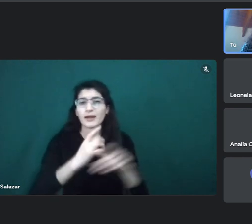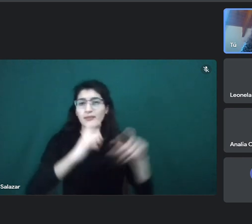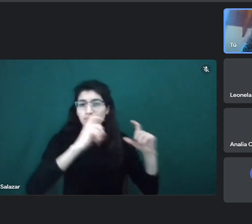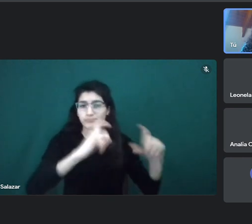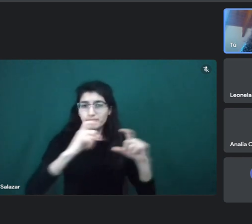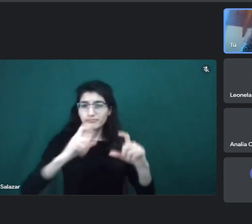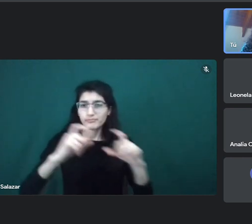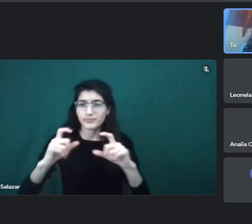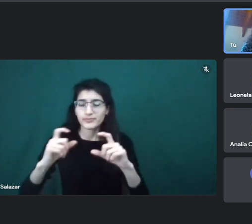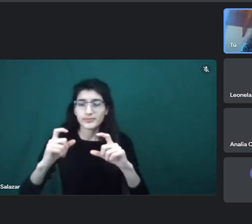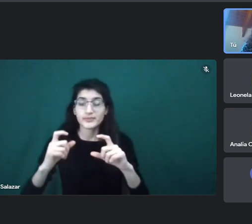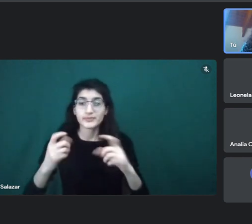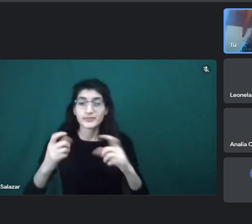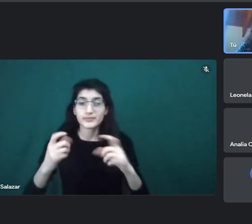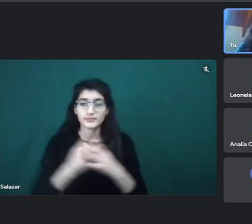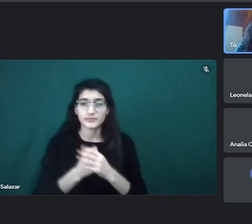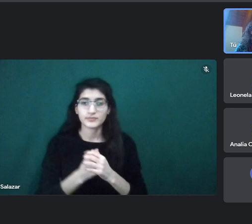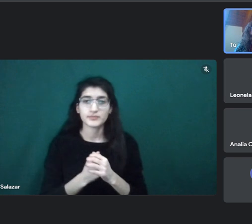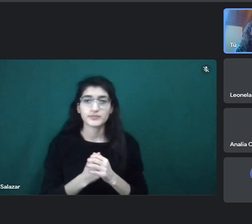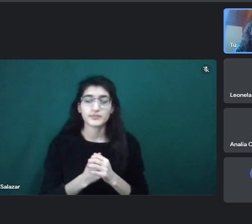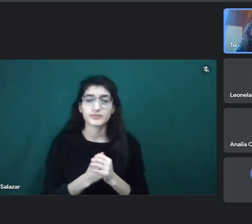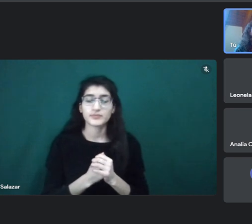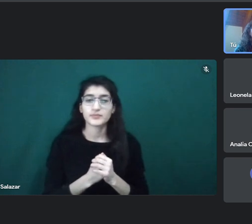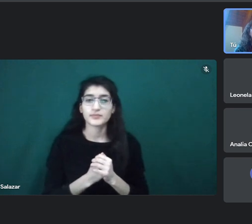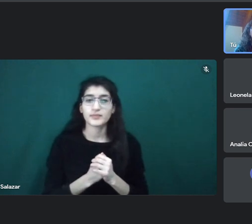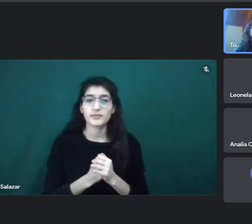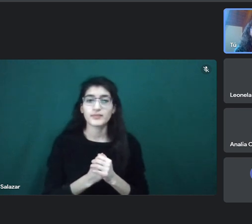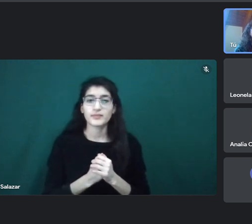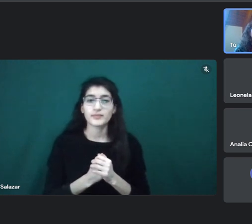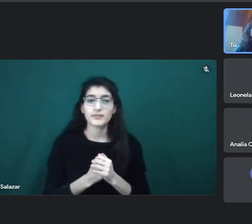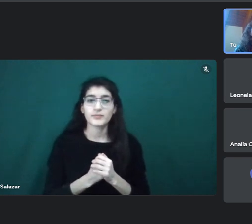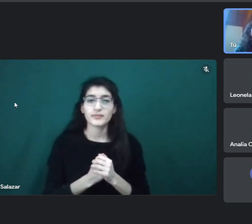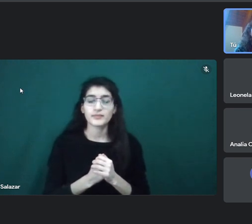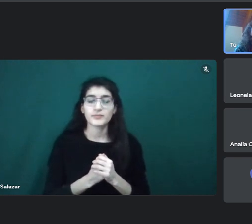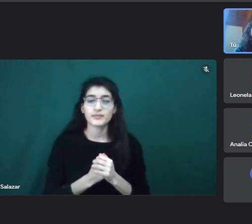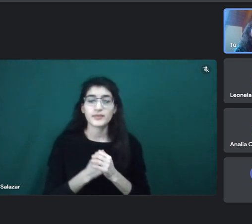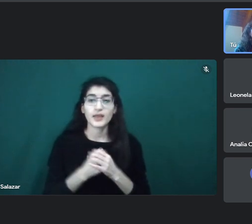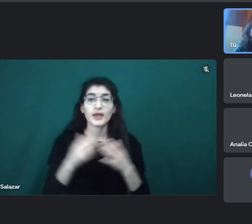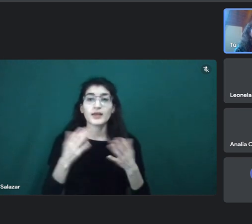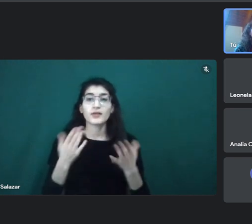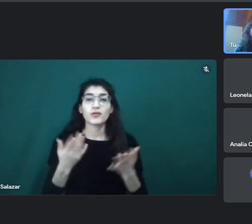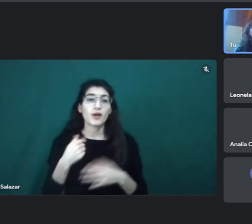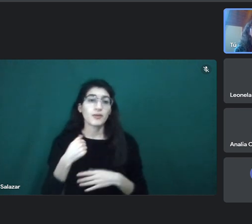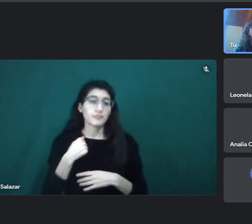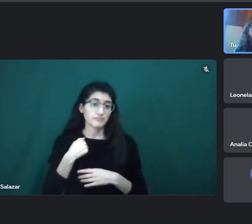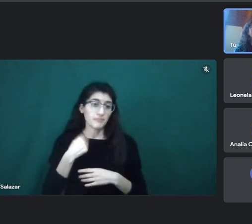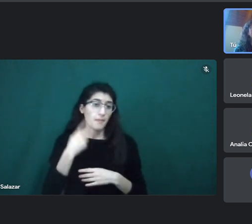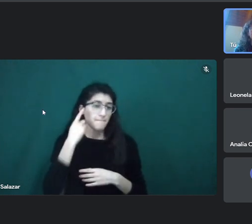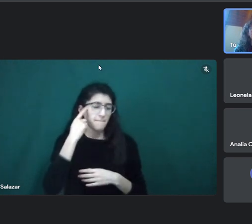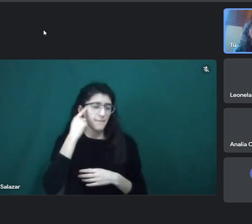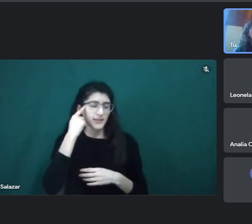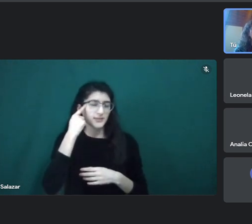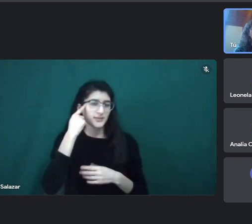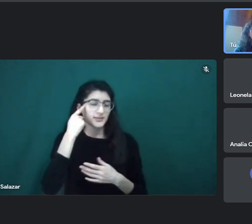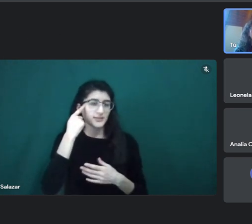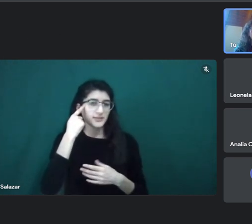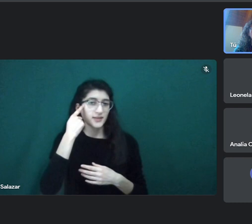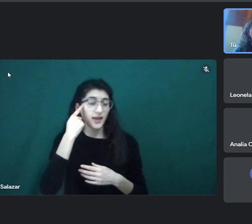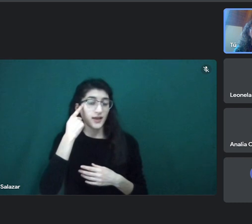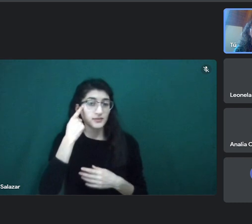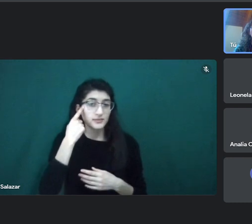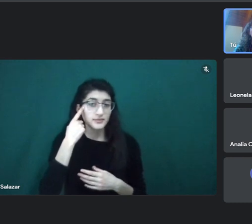¿sí? Entonces, yo tengo que pensar esto, no, más allá de lo que me está